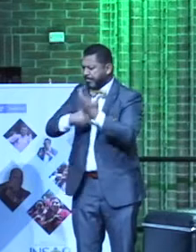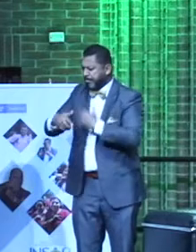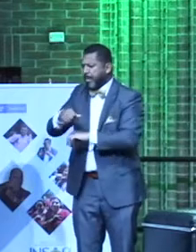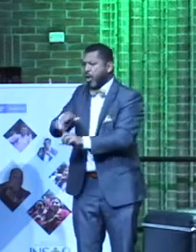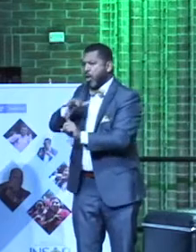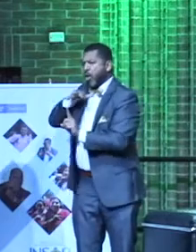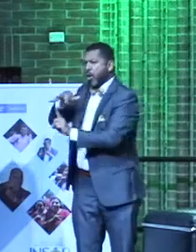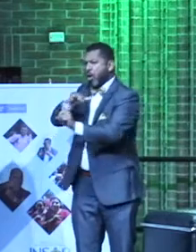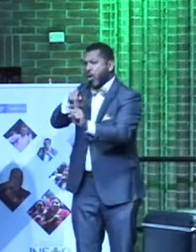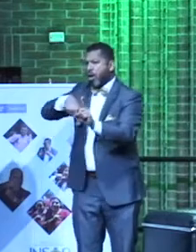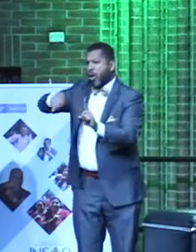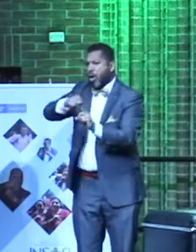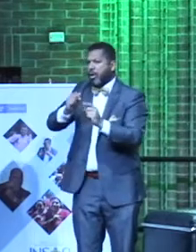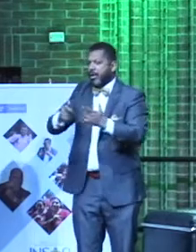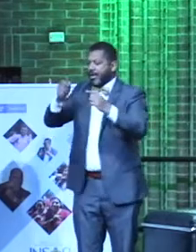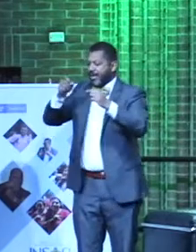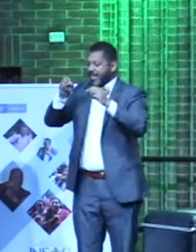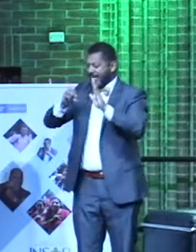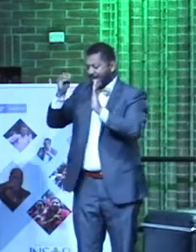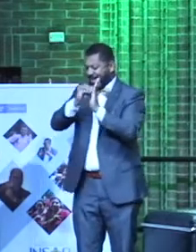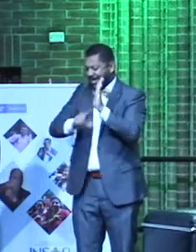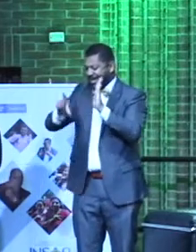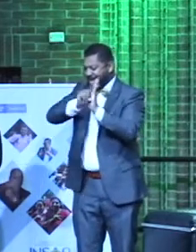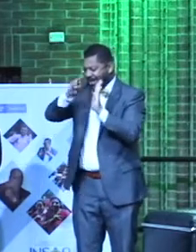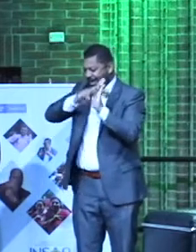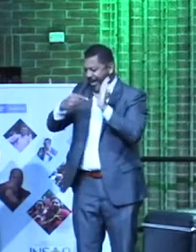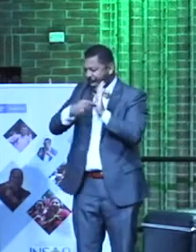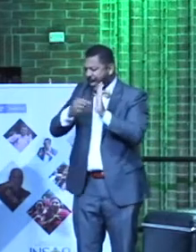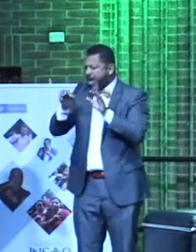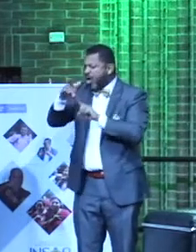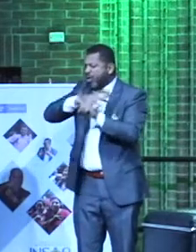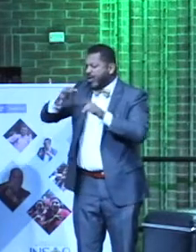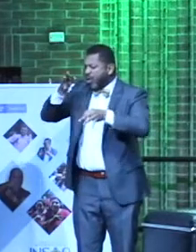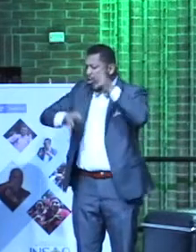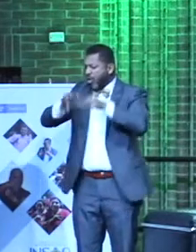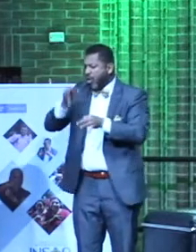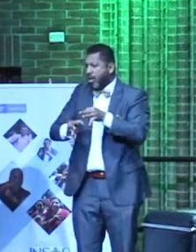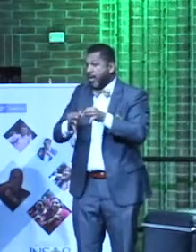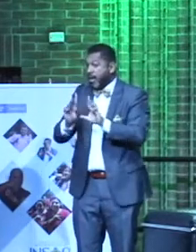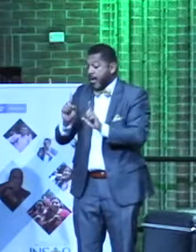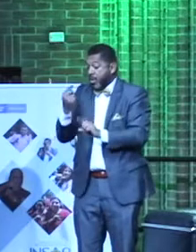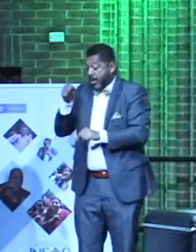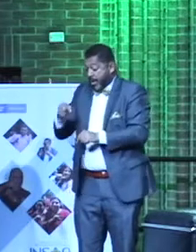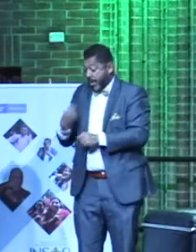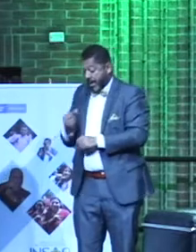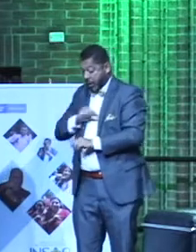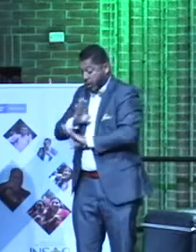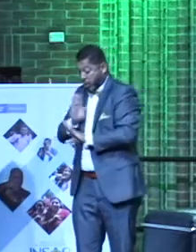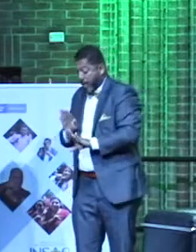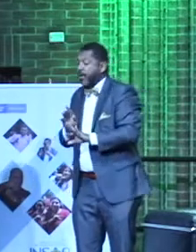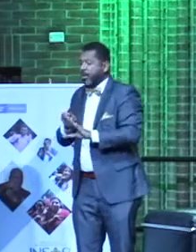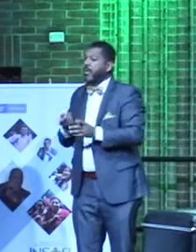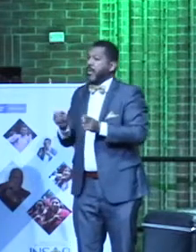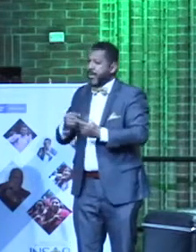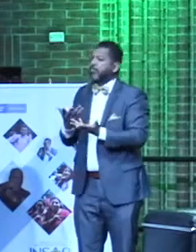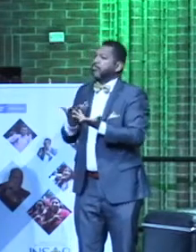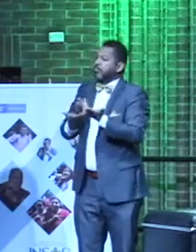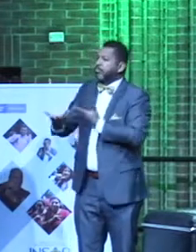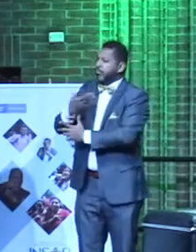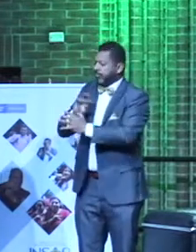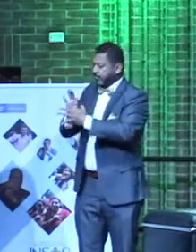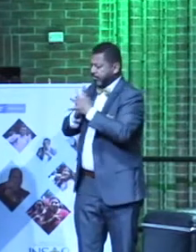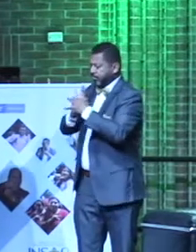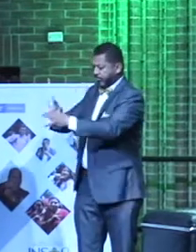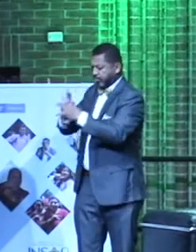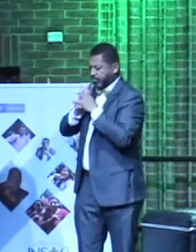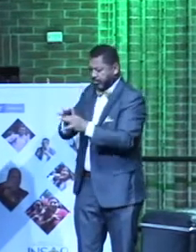incidencia de la transformación legislativa, logramos este año, por supuesto no solamente es un logro único del instituto, sino un logro que compartimos también con la